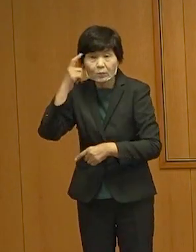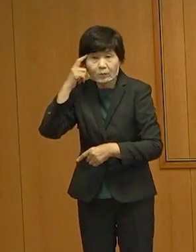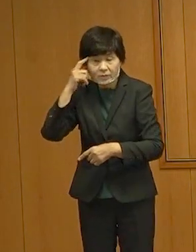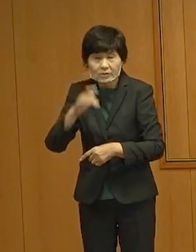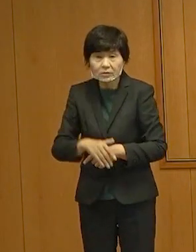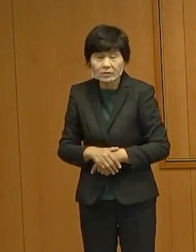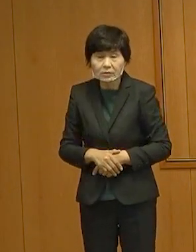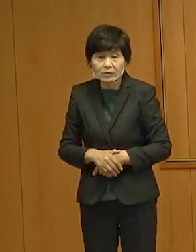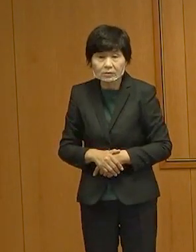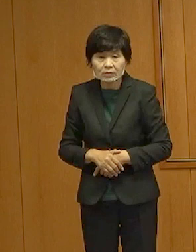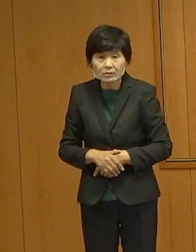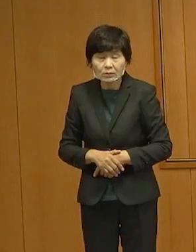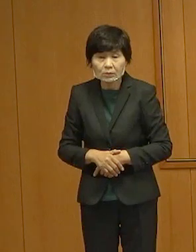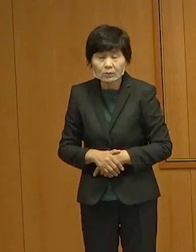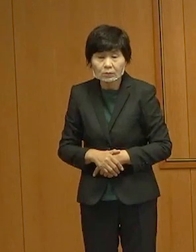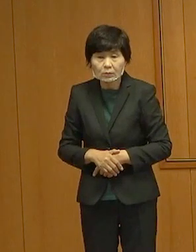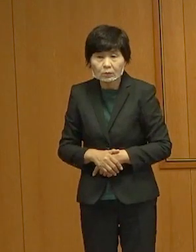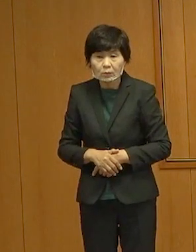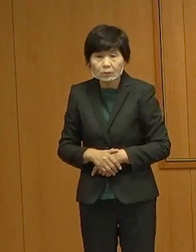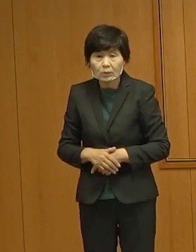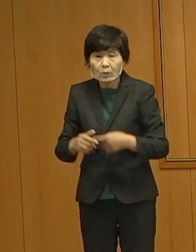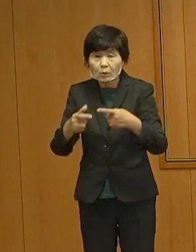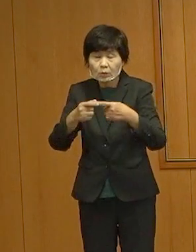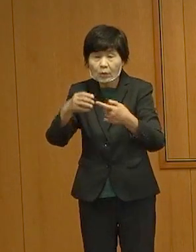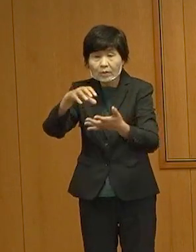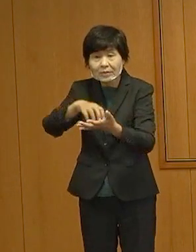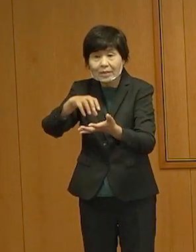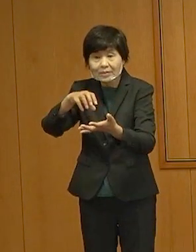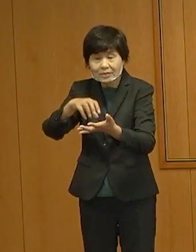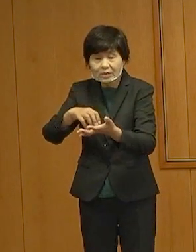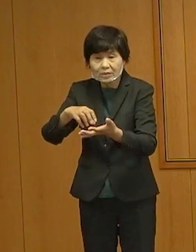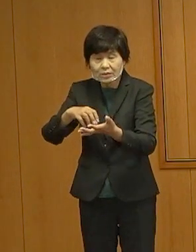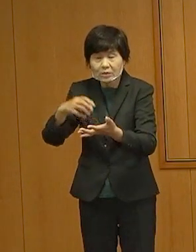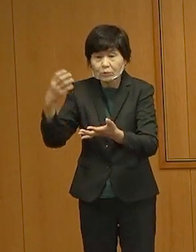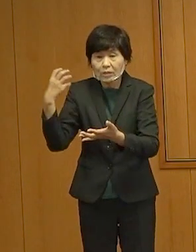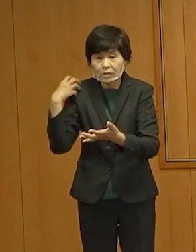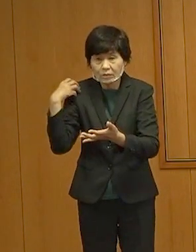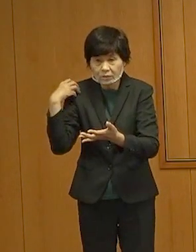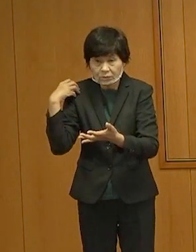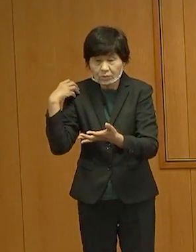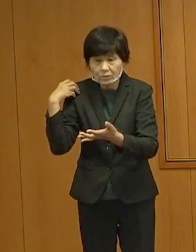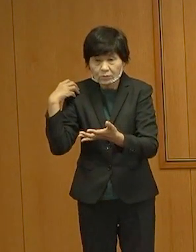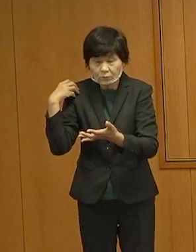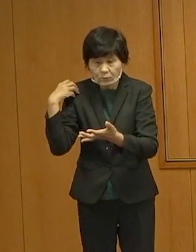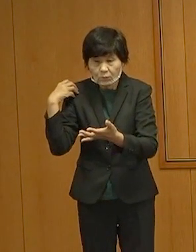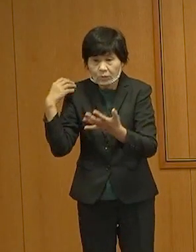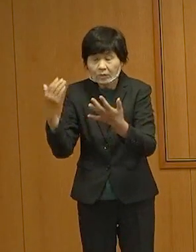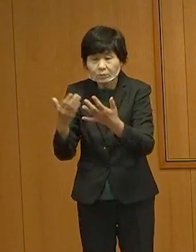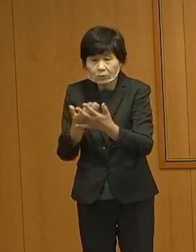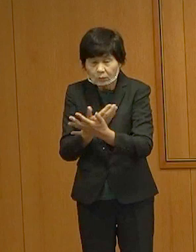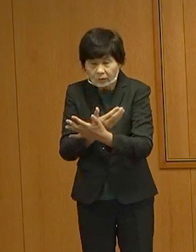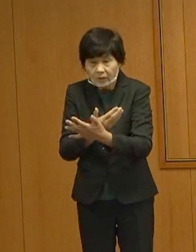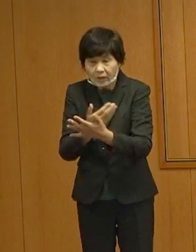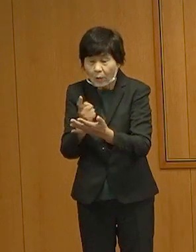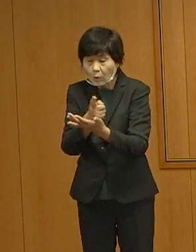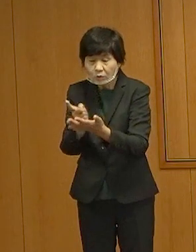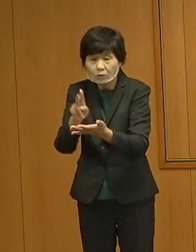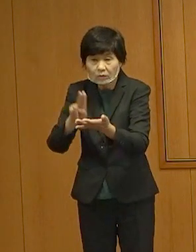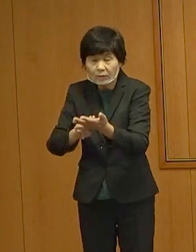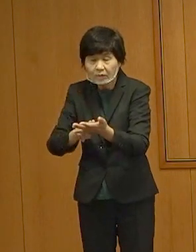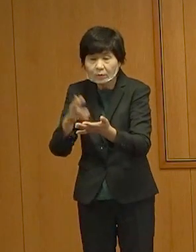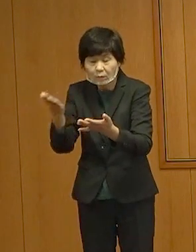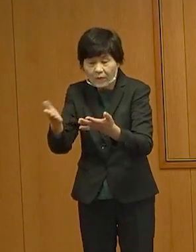ず1点目が、この、設置主体となることについて、市が方針を決めたのかどうかということで、2